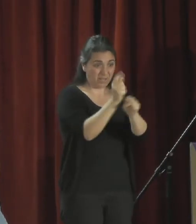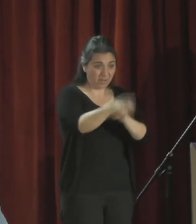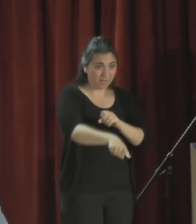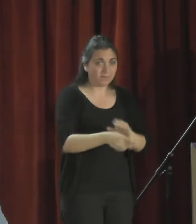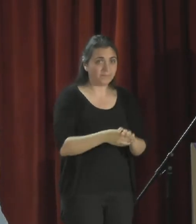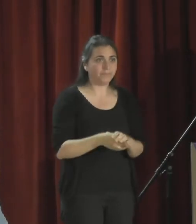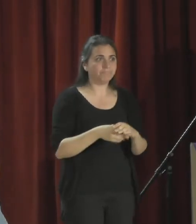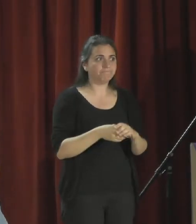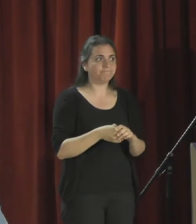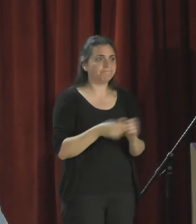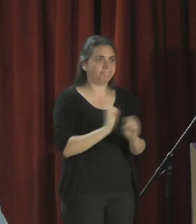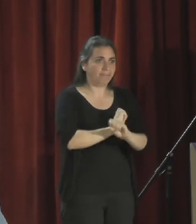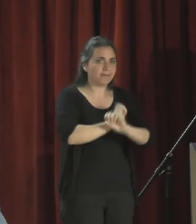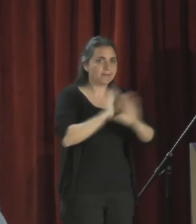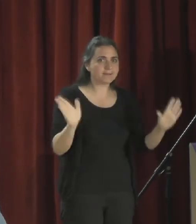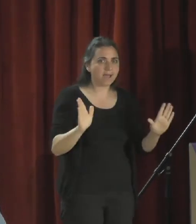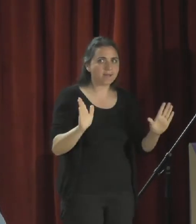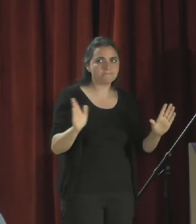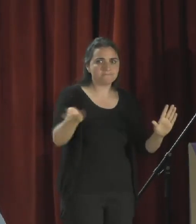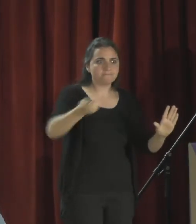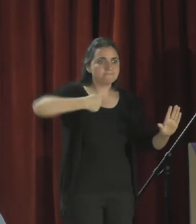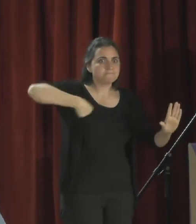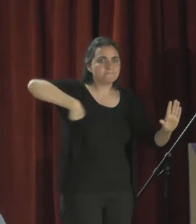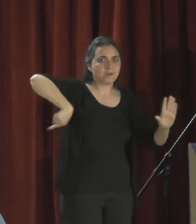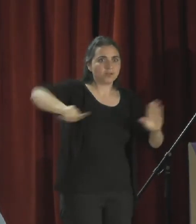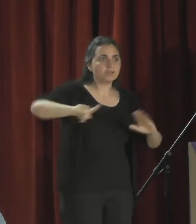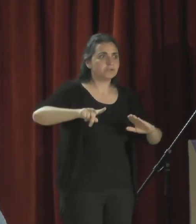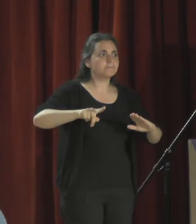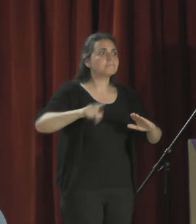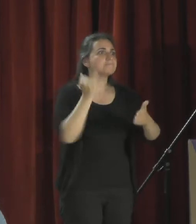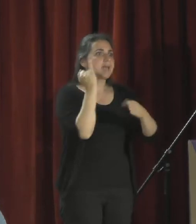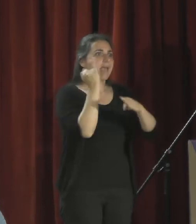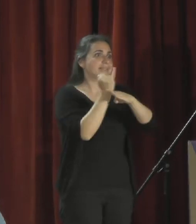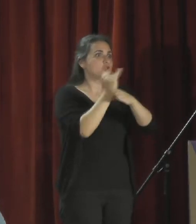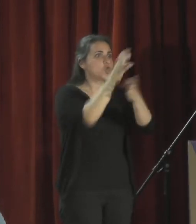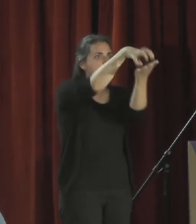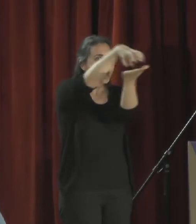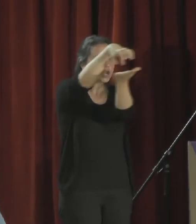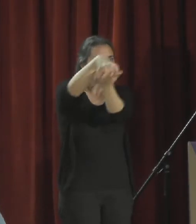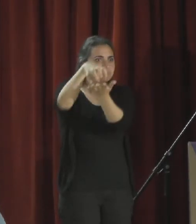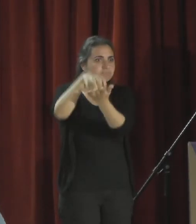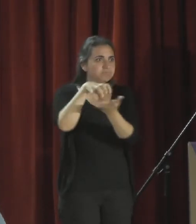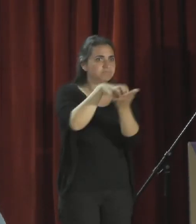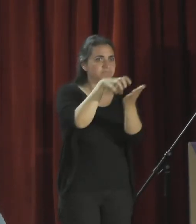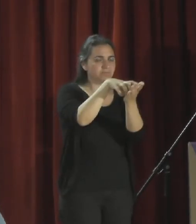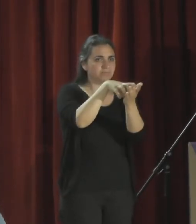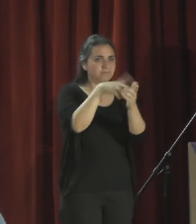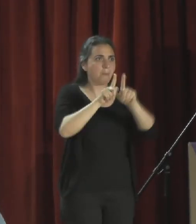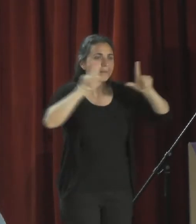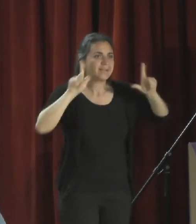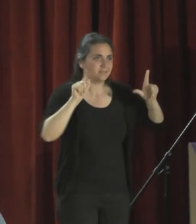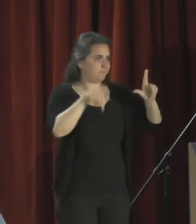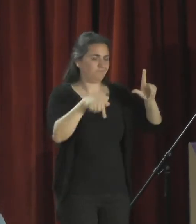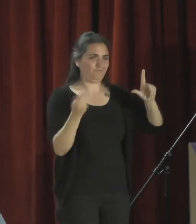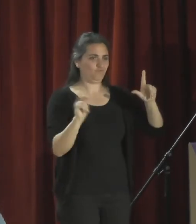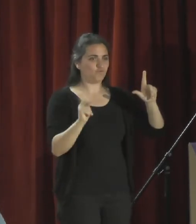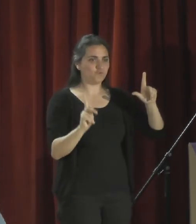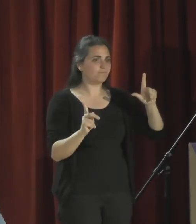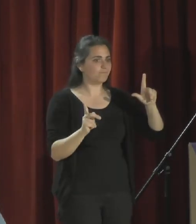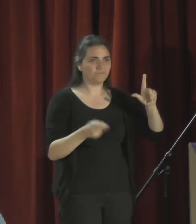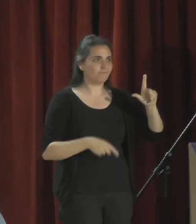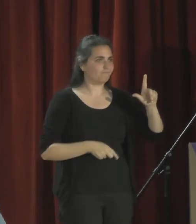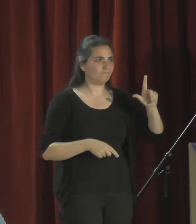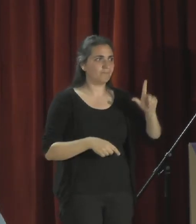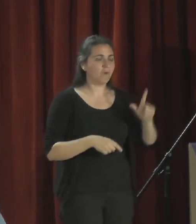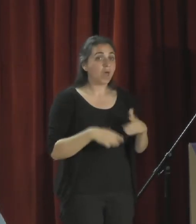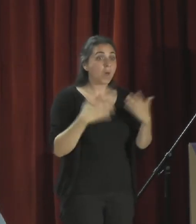Está claro que damos 1000 voltas ás institucións retrógradas que non nos representan. Creo que chegou